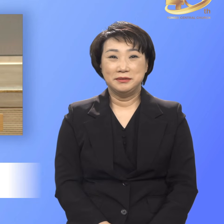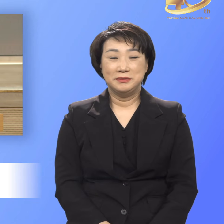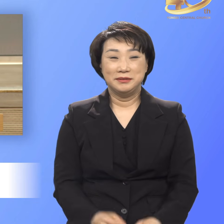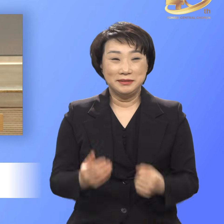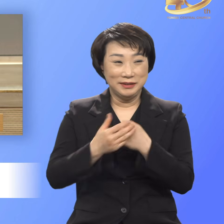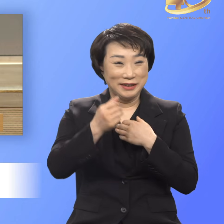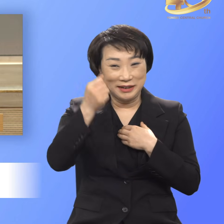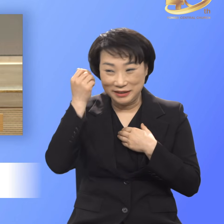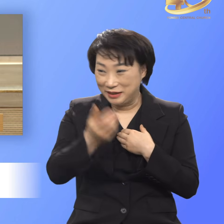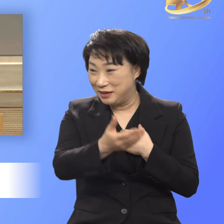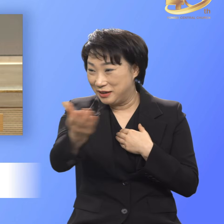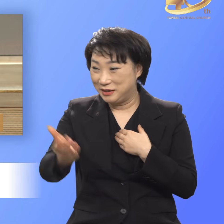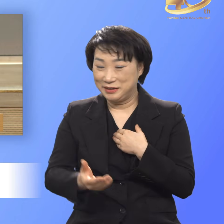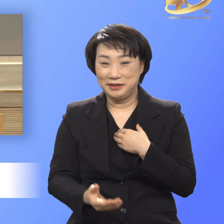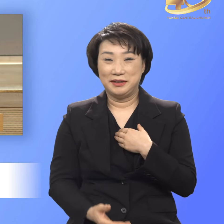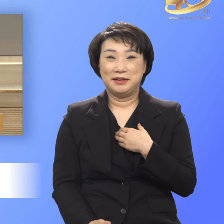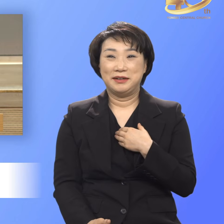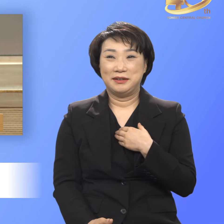은혜가 돼요?